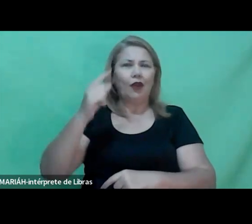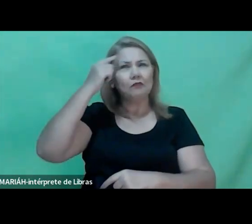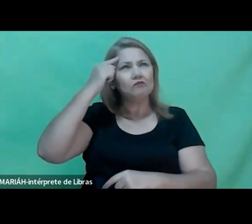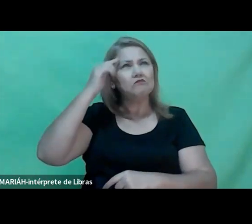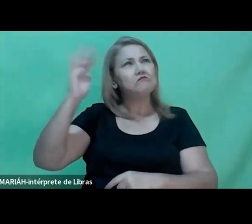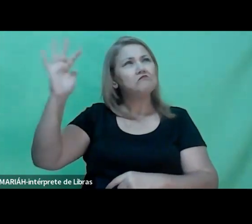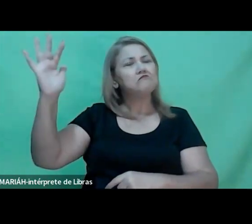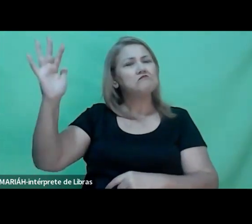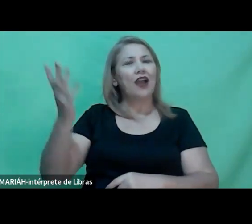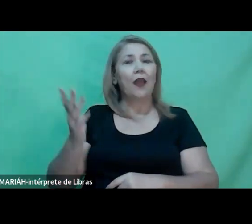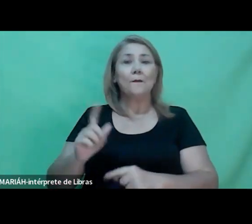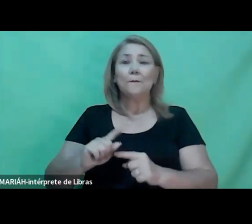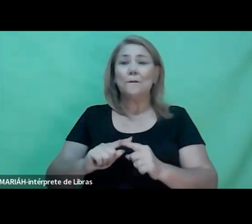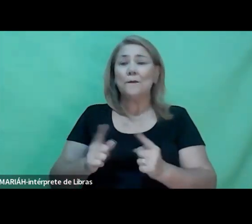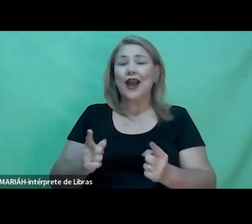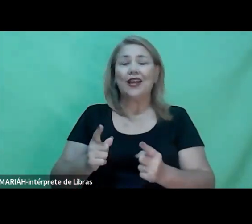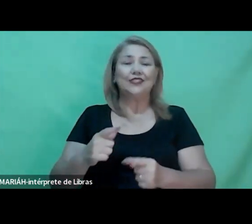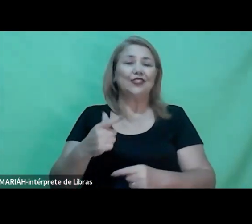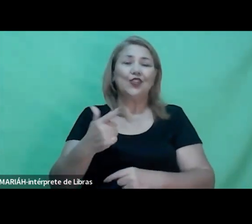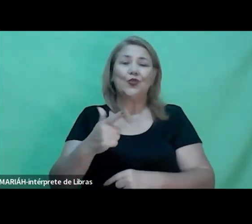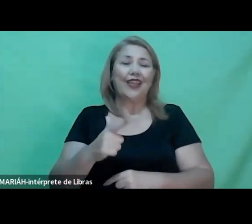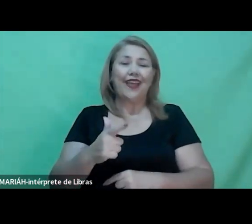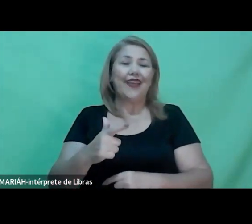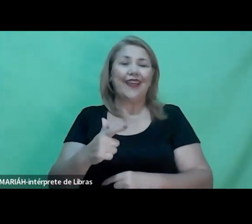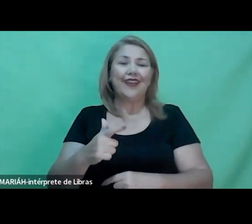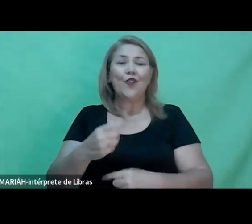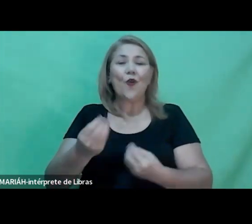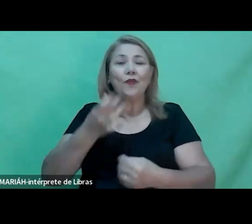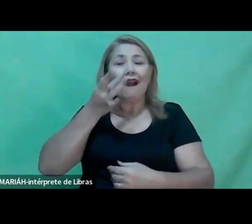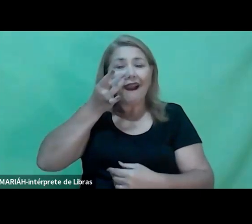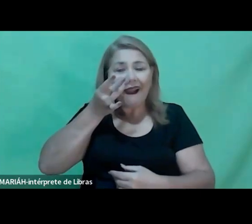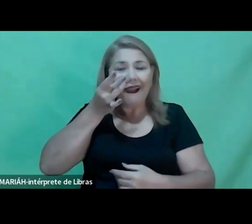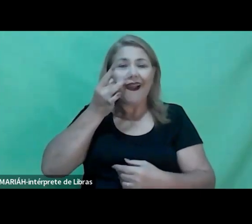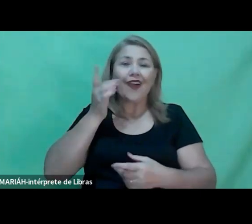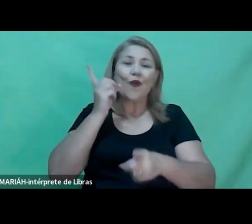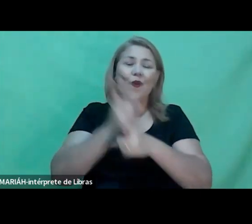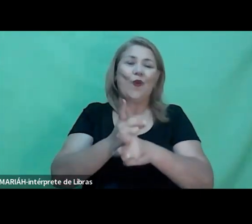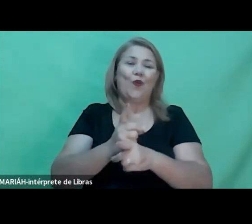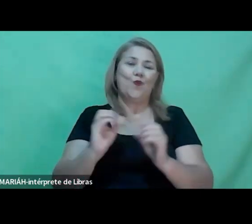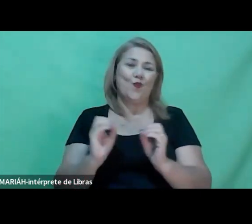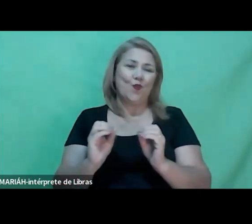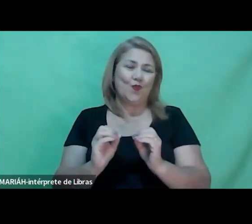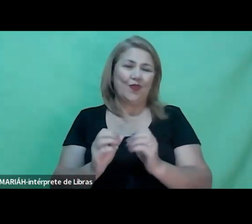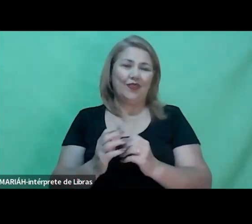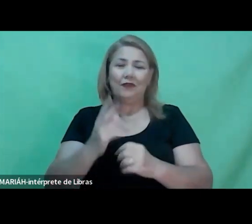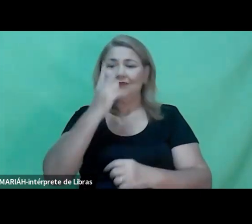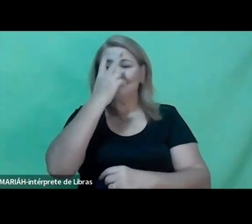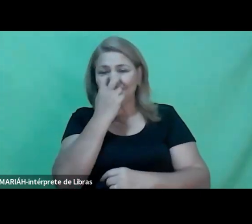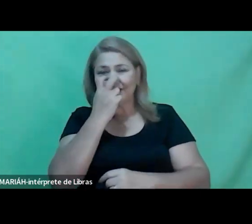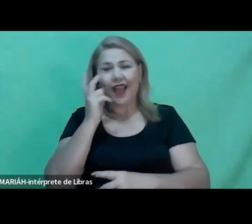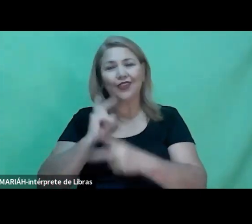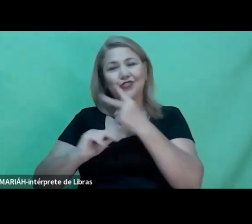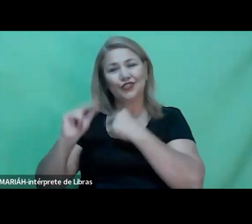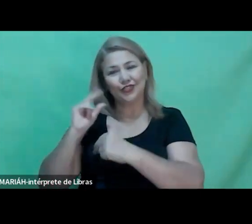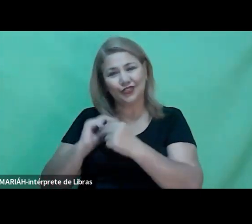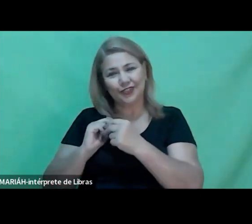no tan como la que hubiera querido si hubiera sabido que iba a perder la visión Y tuvo la